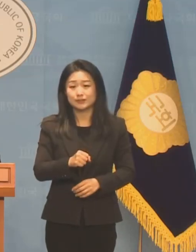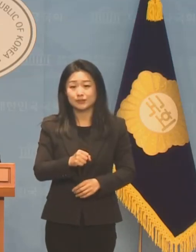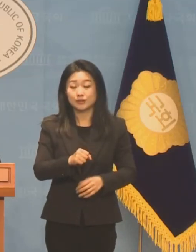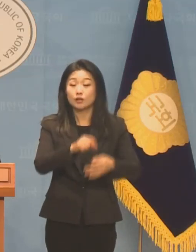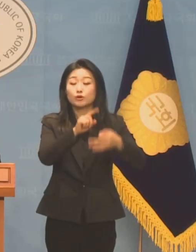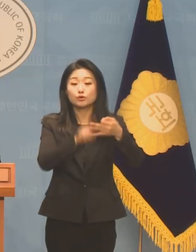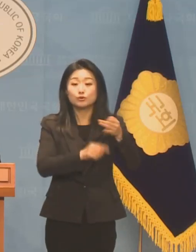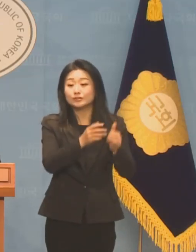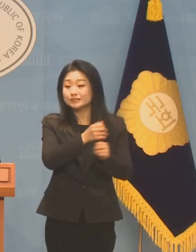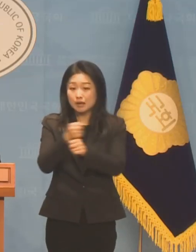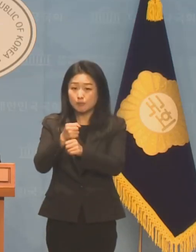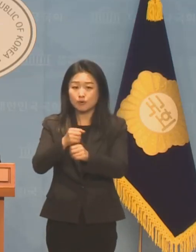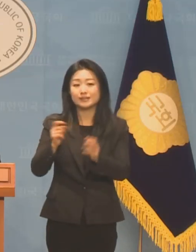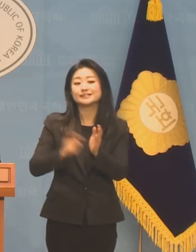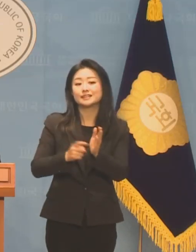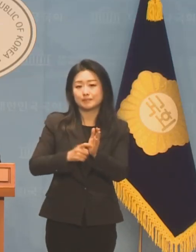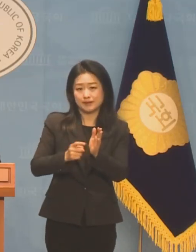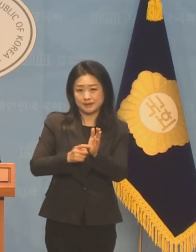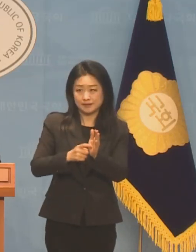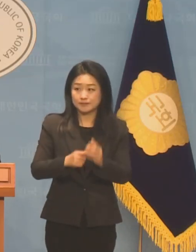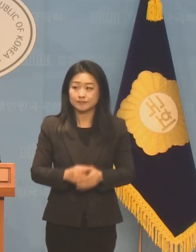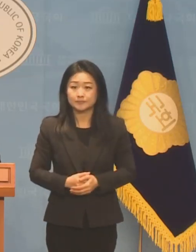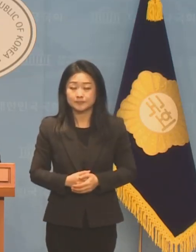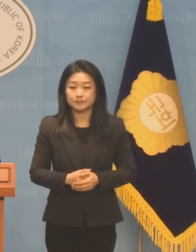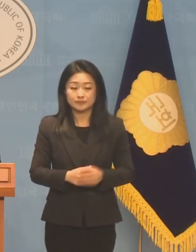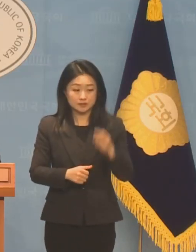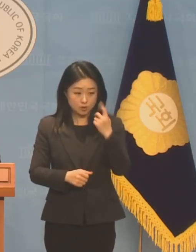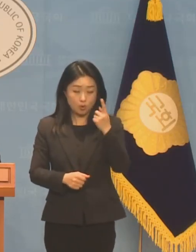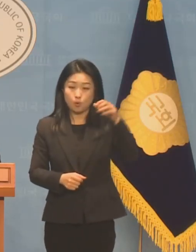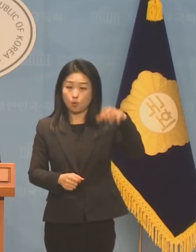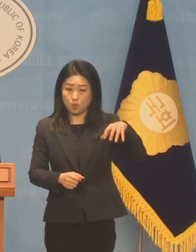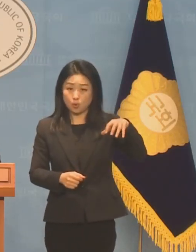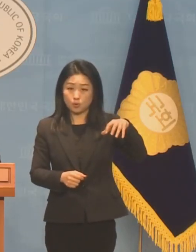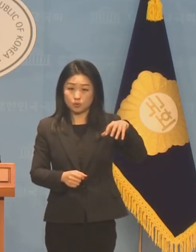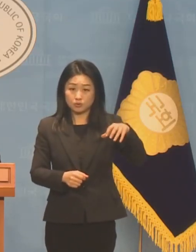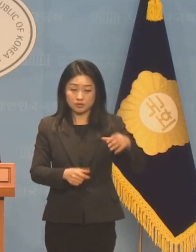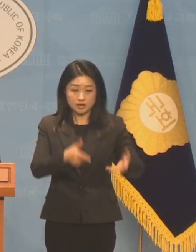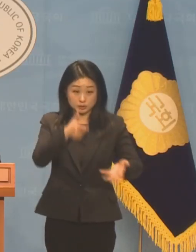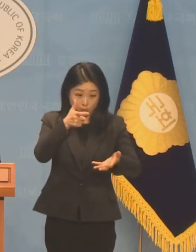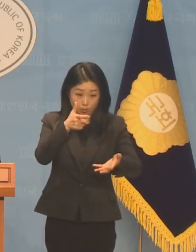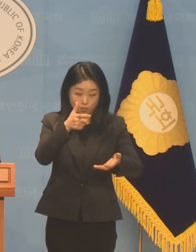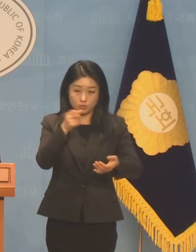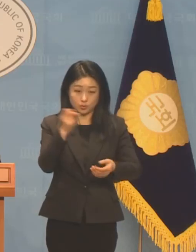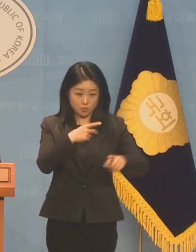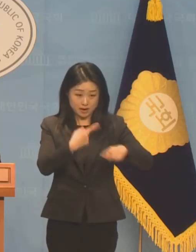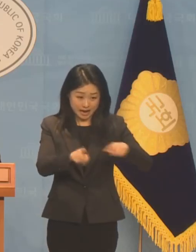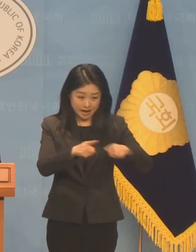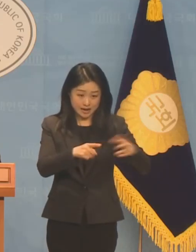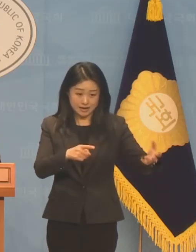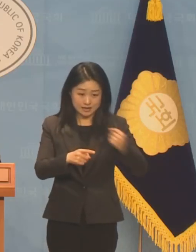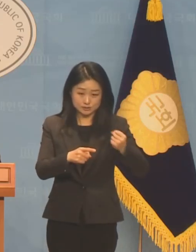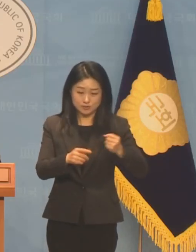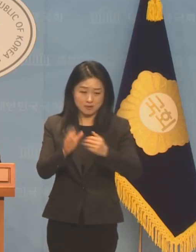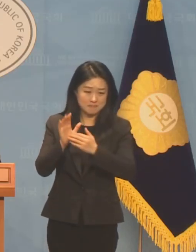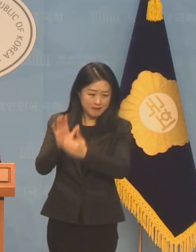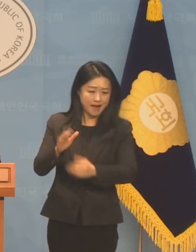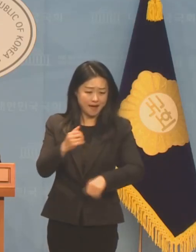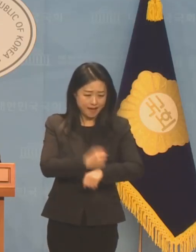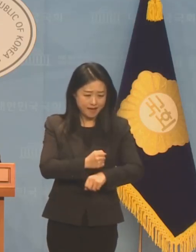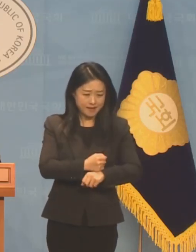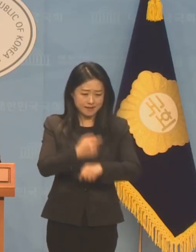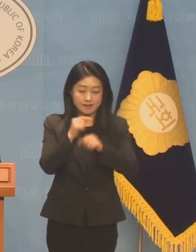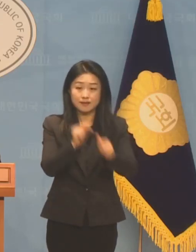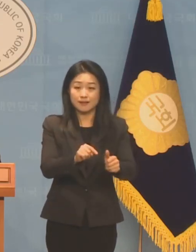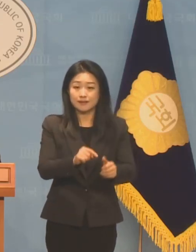윤석열 체포가 더욱 시급합니다. 경호처에 총이 안 되면 칼이라도 써서 막으라며 무기 사용을